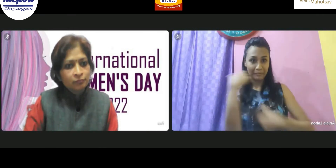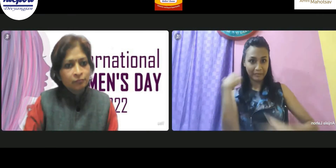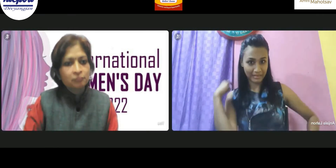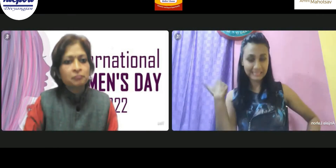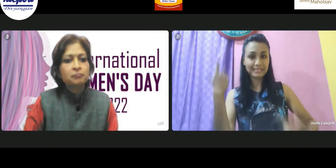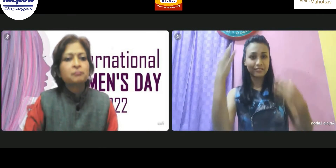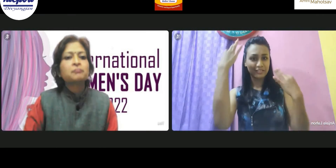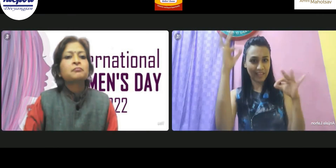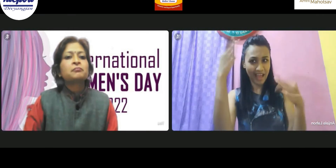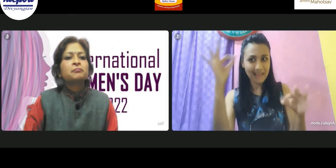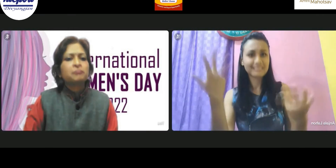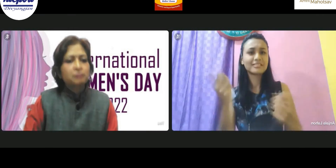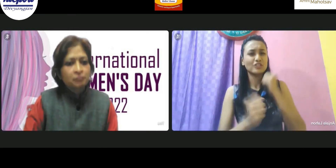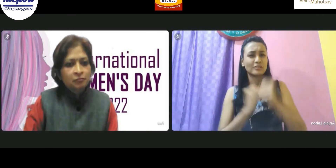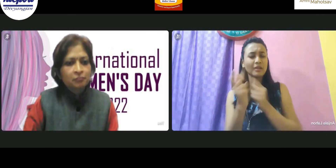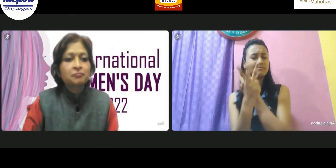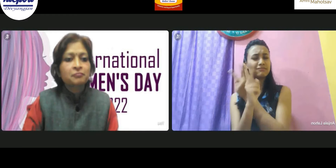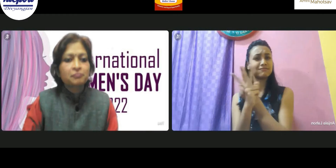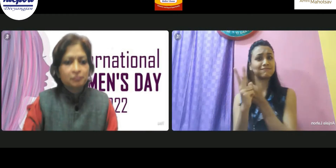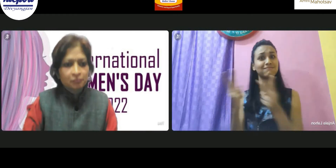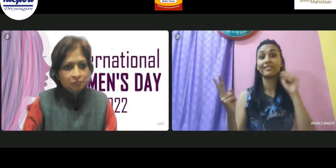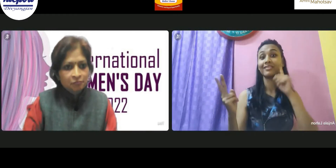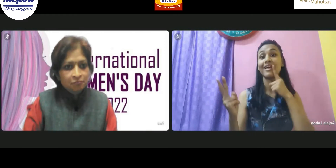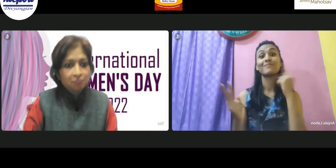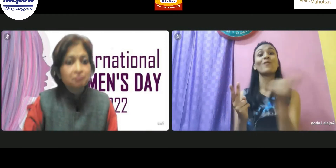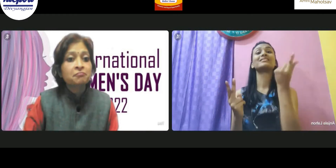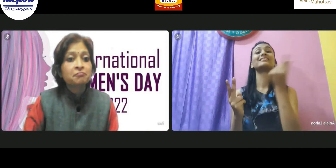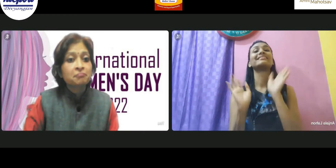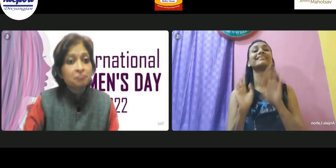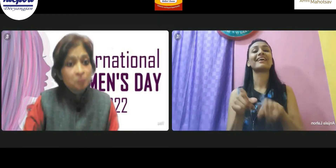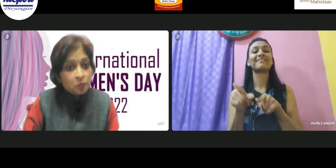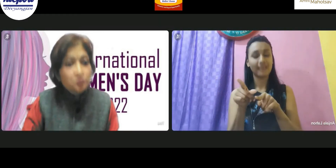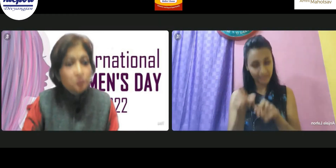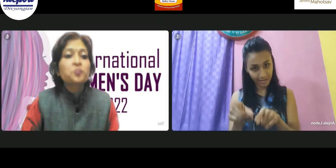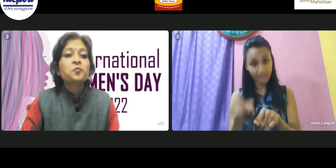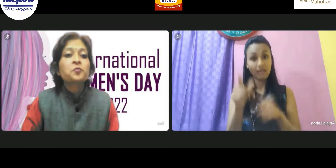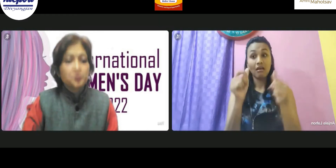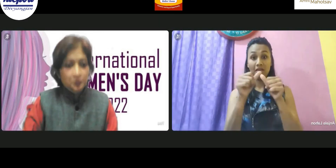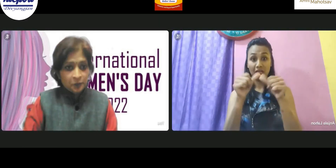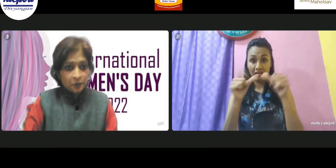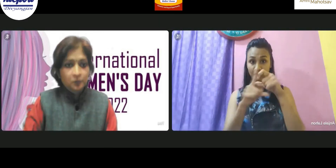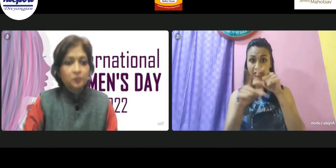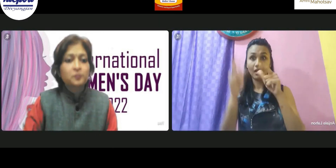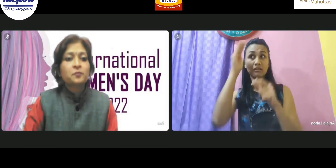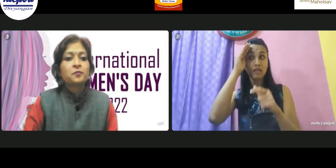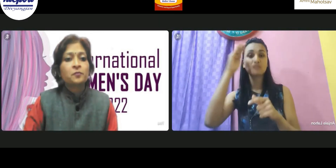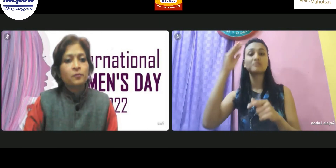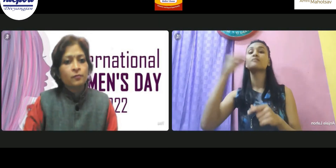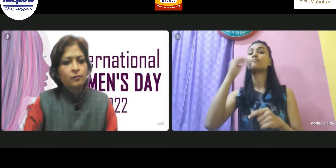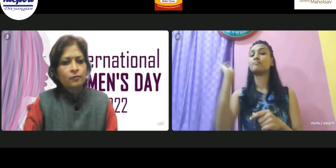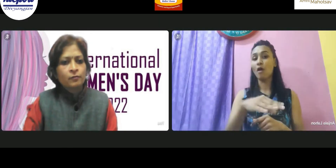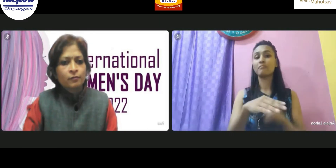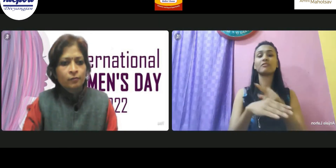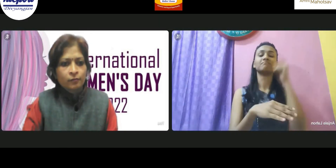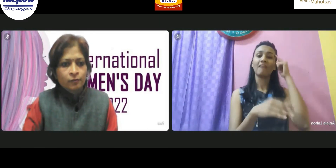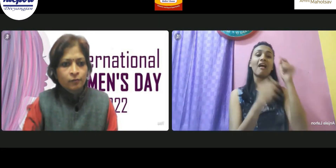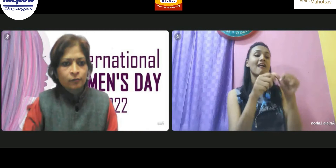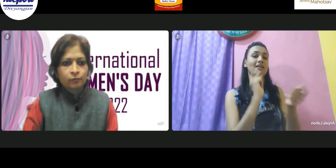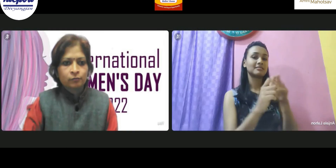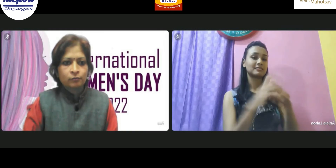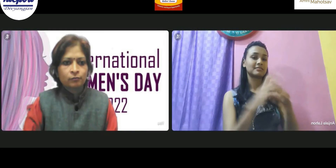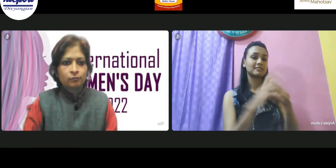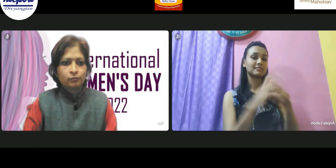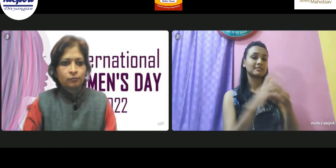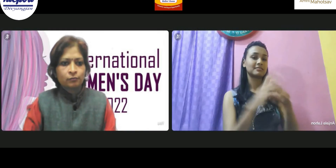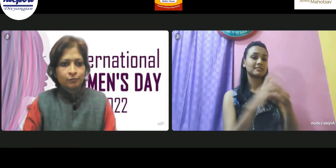कॉम्पिटिशन्स आयोजित करते हैं, और यह केवल बधिर लोगों के लिए होता है। तो जब असम एसोसिएशन ऑफ द